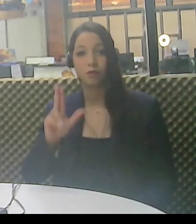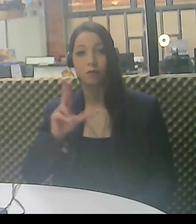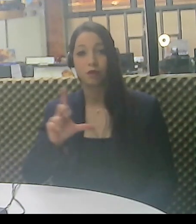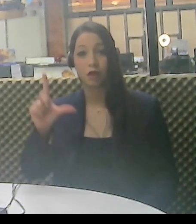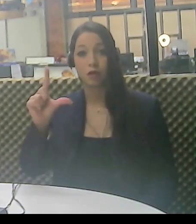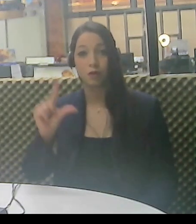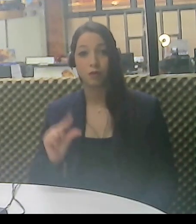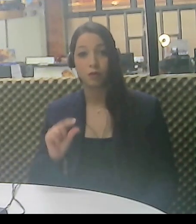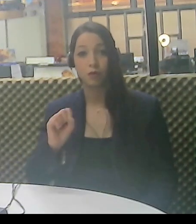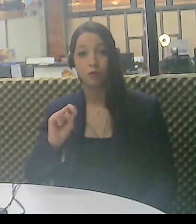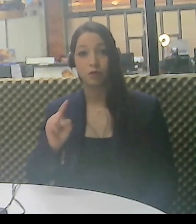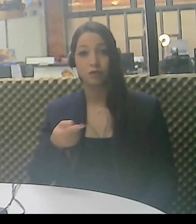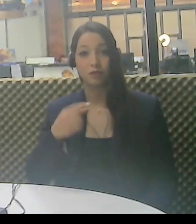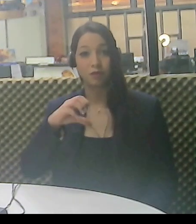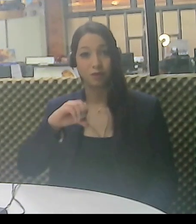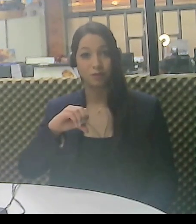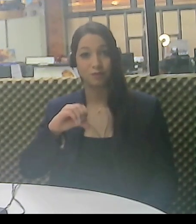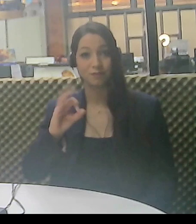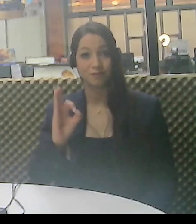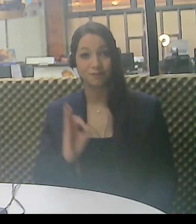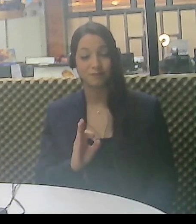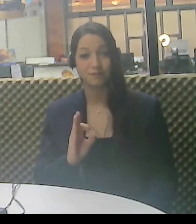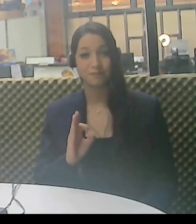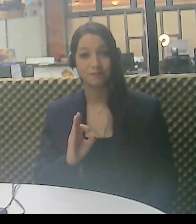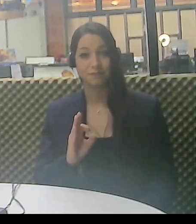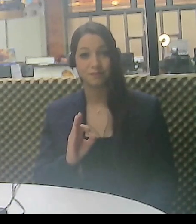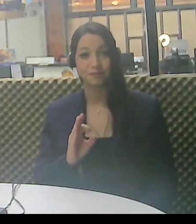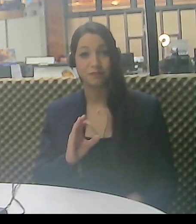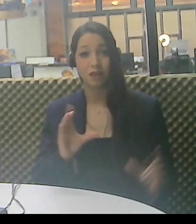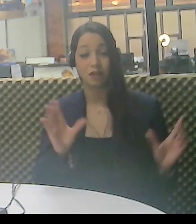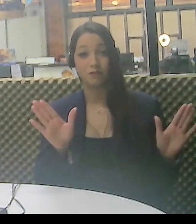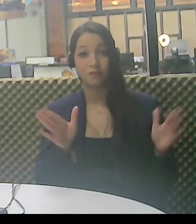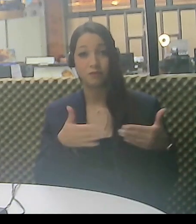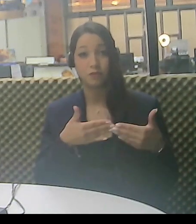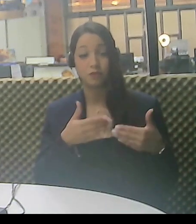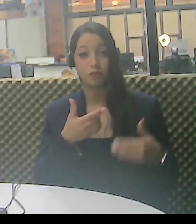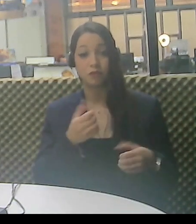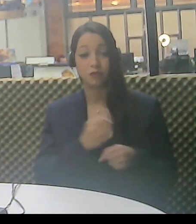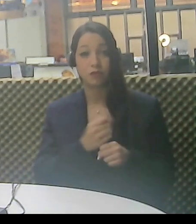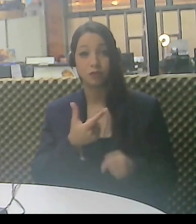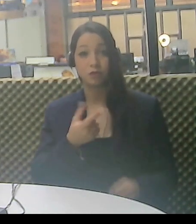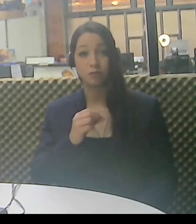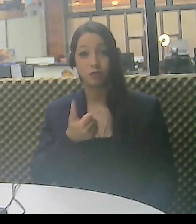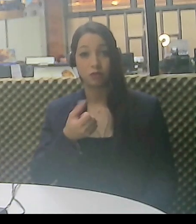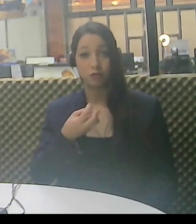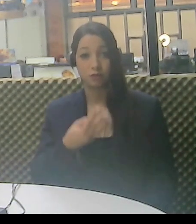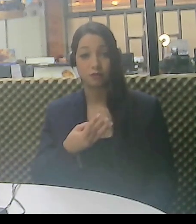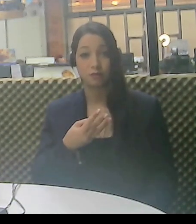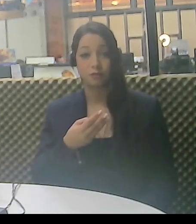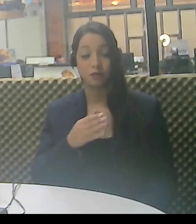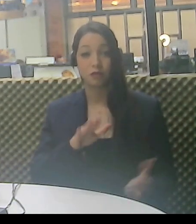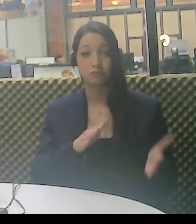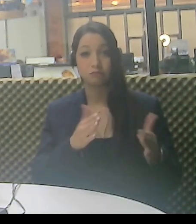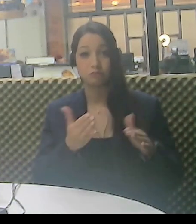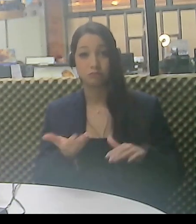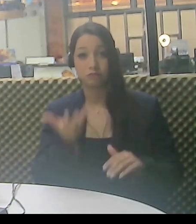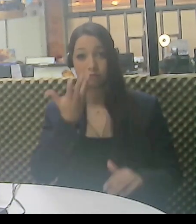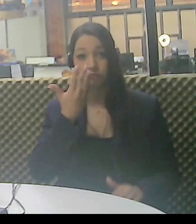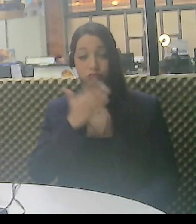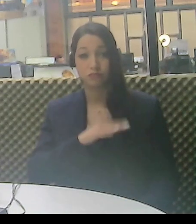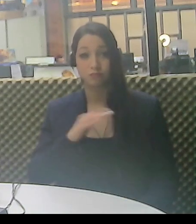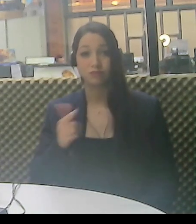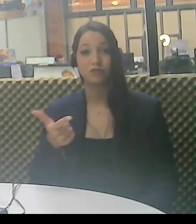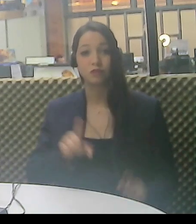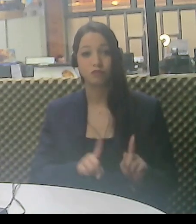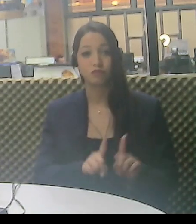para 8,9. Com a desativação do programa no ano de 2013, a mortalidade infantil voltou a crescer.